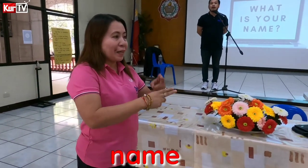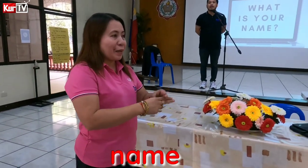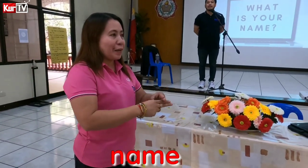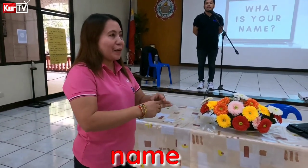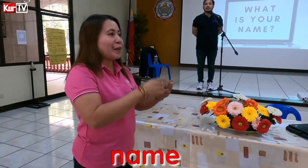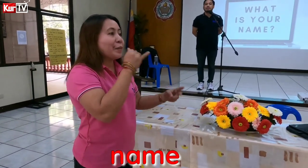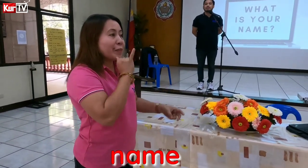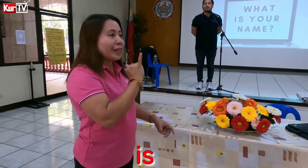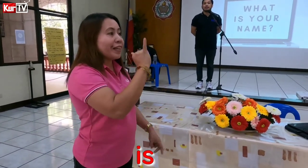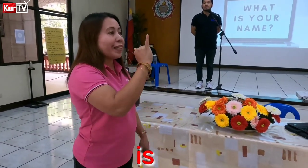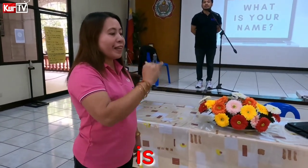My name is...